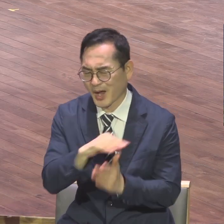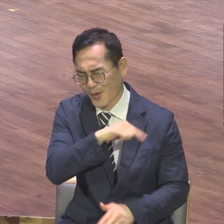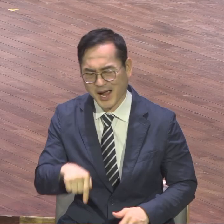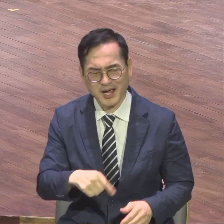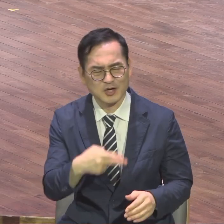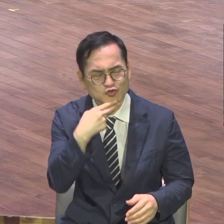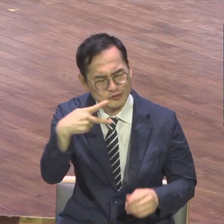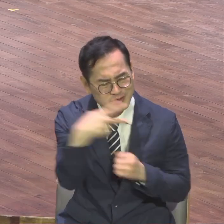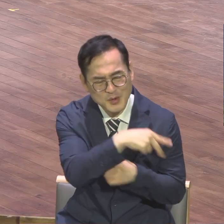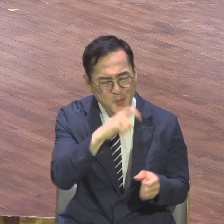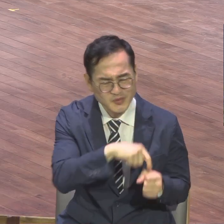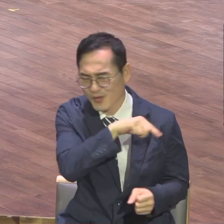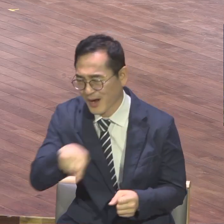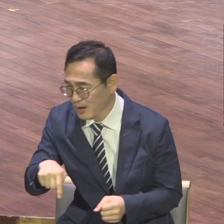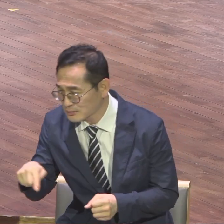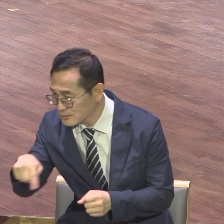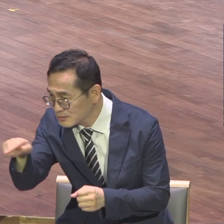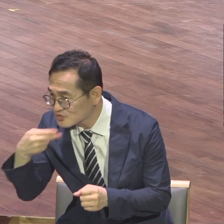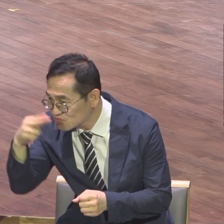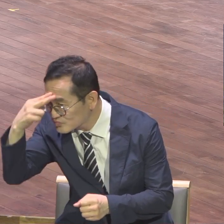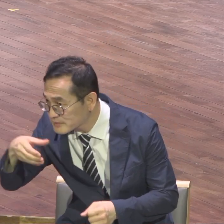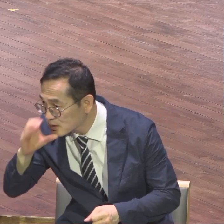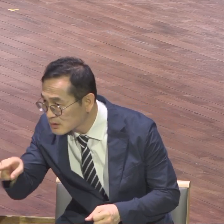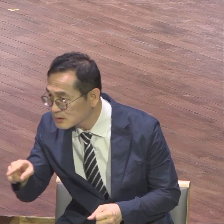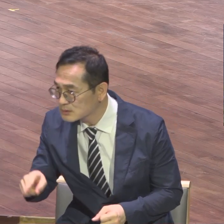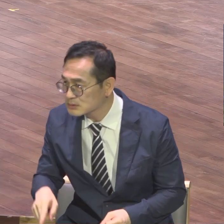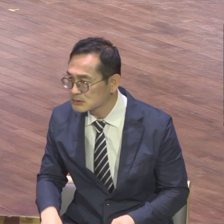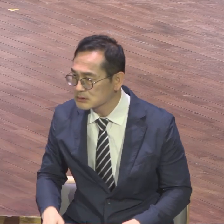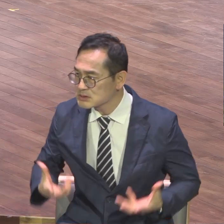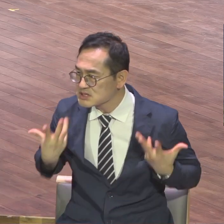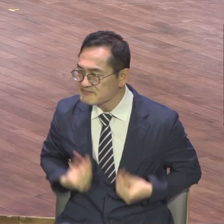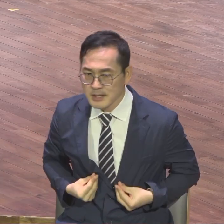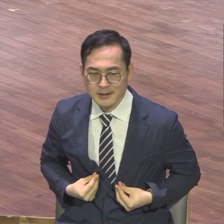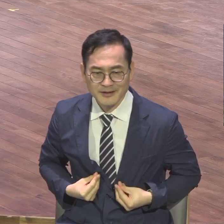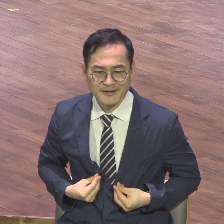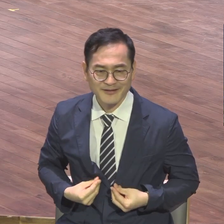남녀 전도회 여러분, 연어 빼고 전남 전도회 여러분,